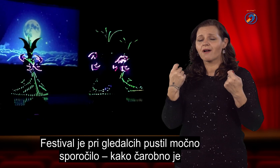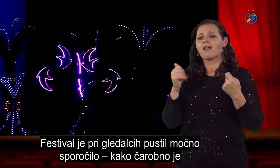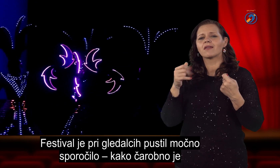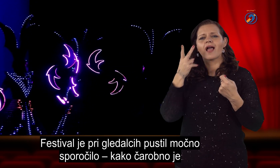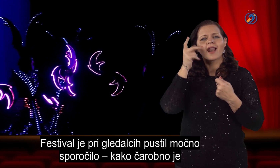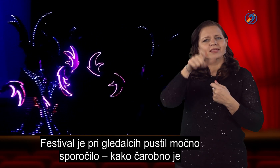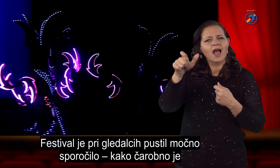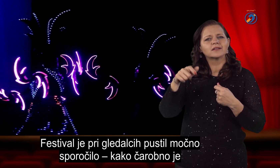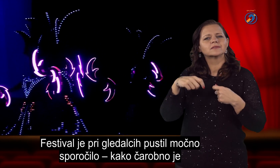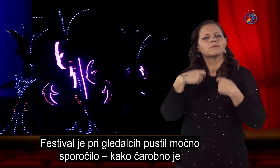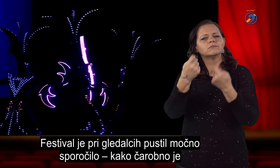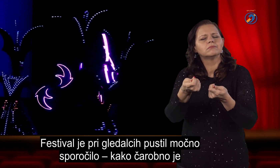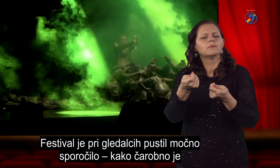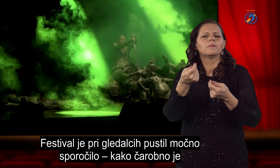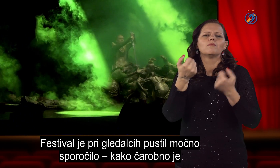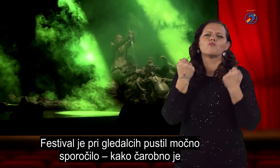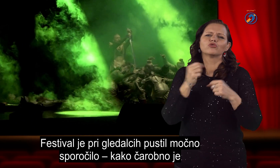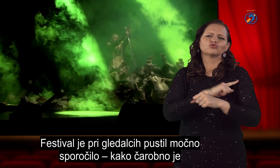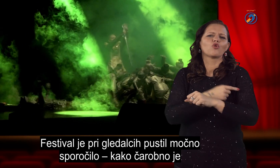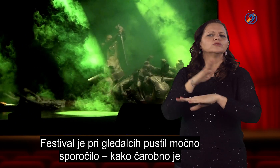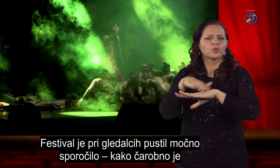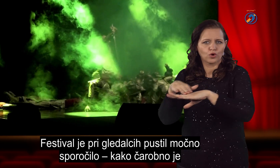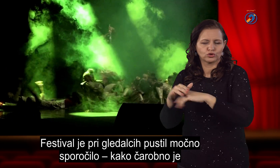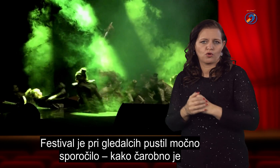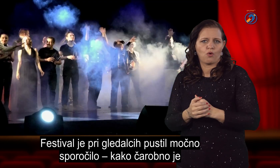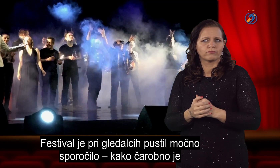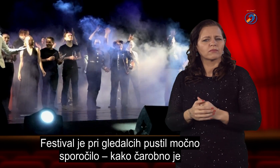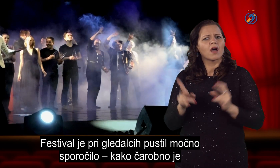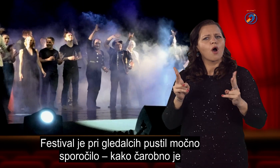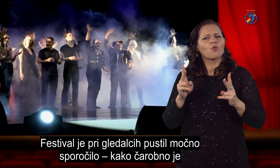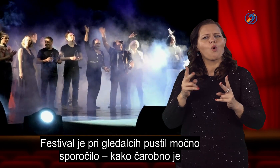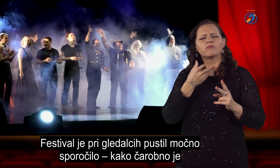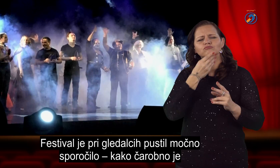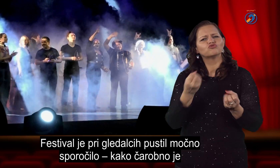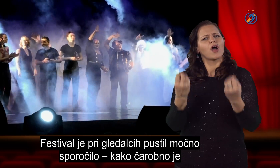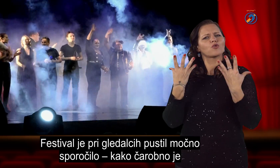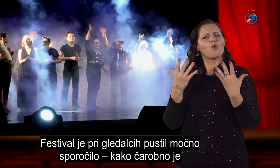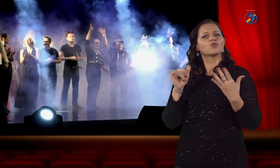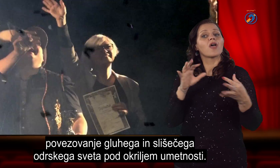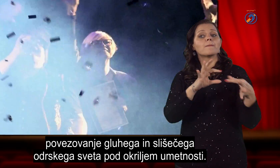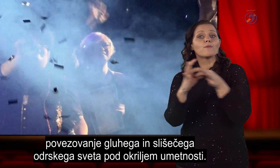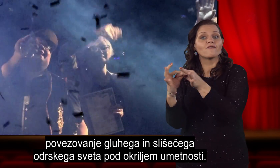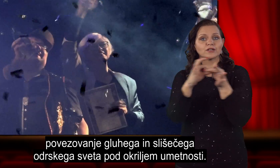Festival je pri gledalcih pustil močno sporočilo, kako čarobno je povezovanje